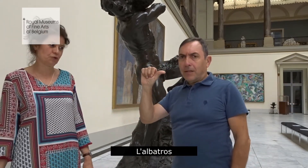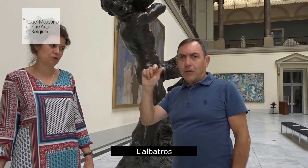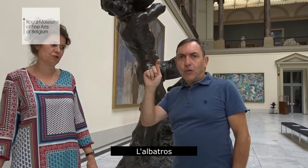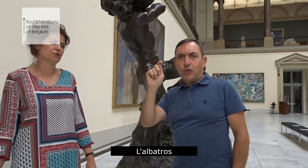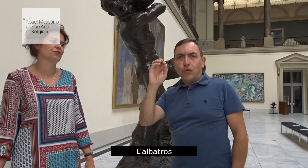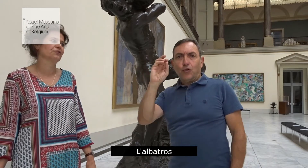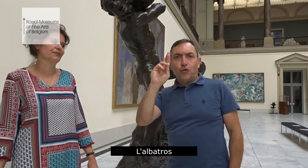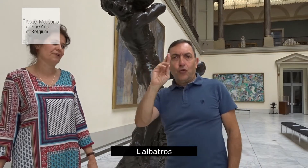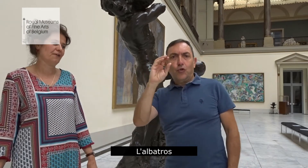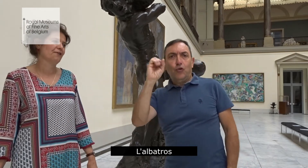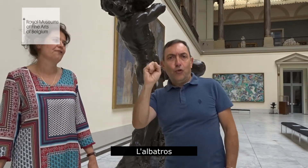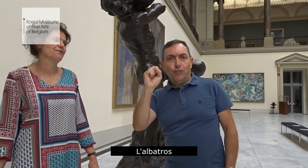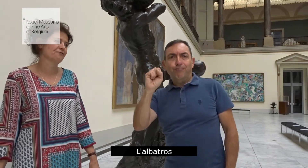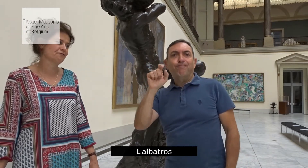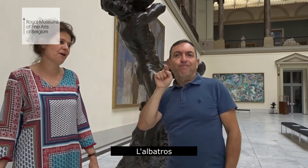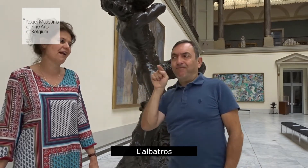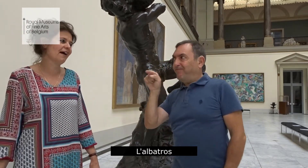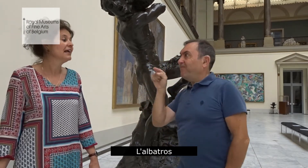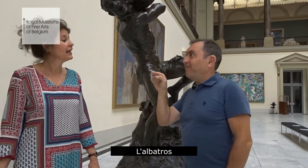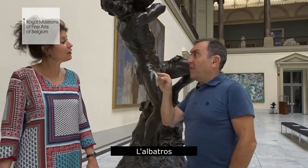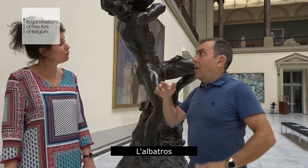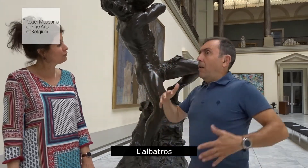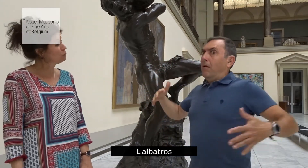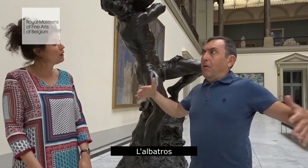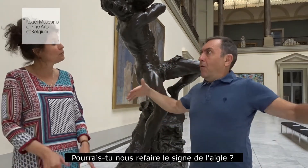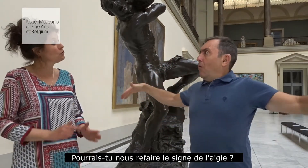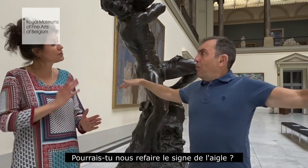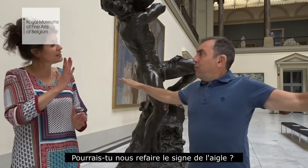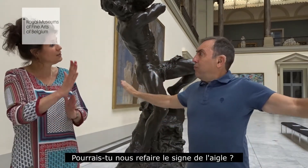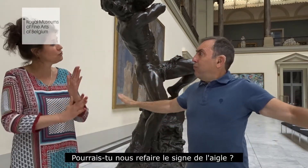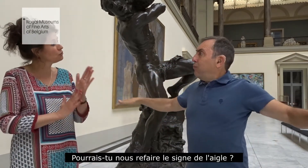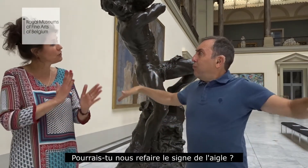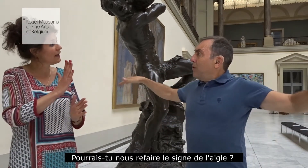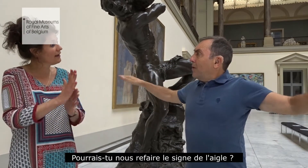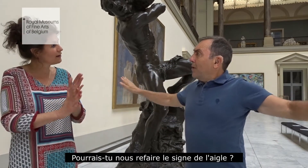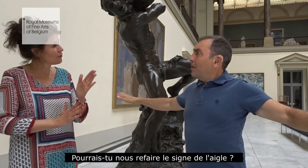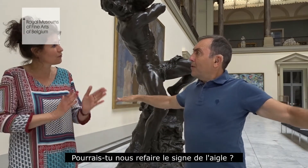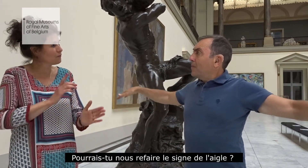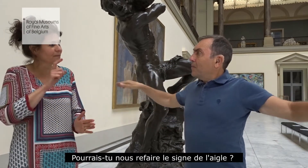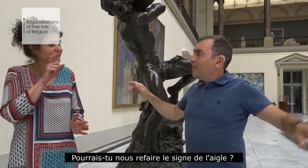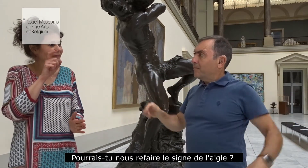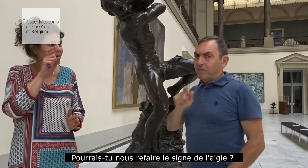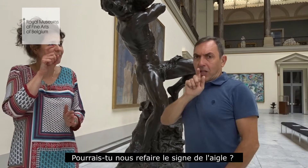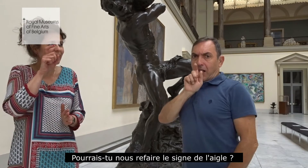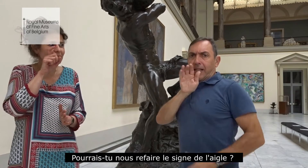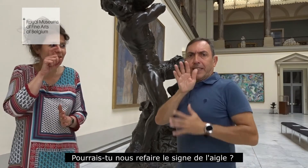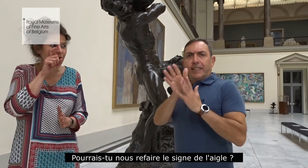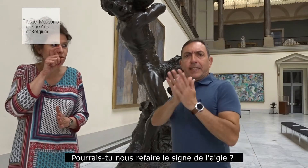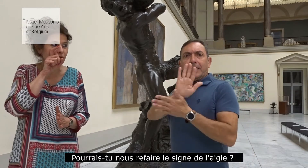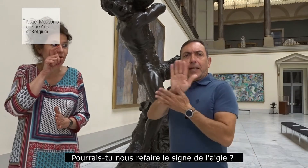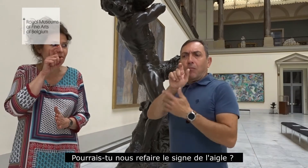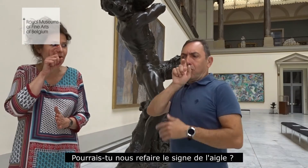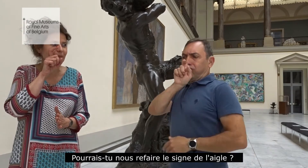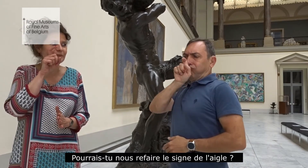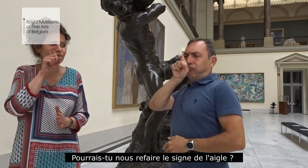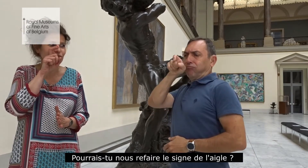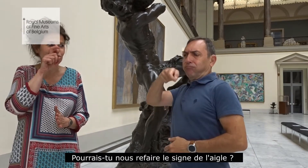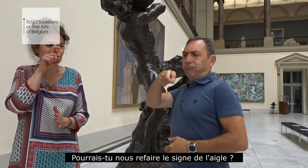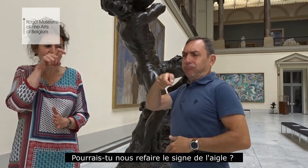L'albatros. Voilà, et refais-nous un peu le signe de l'aigle, que l'on l'apprenne bien ensemble.